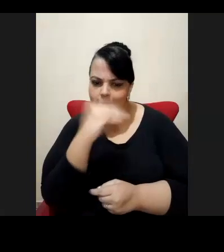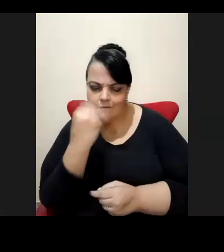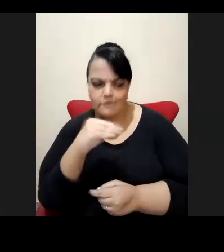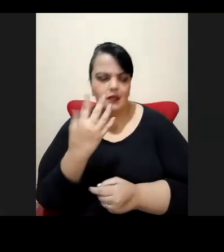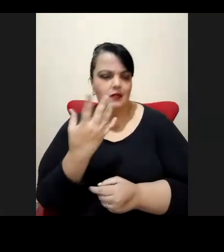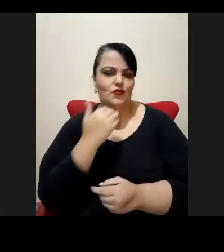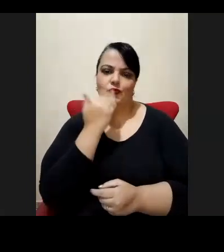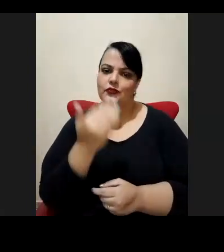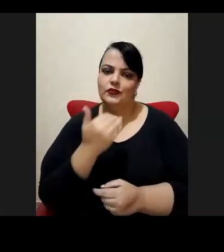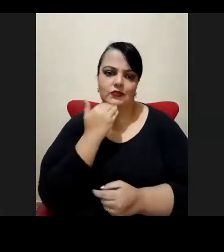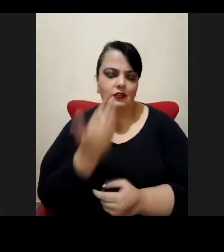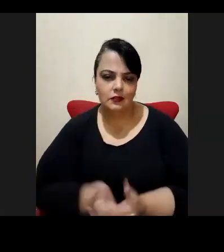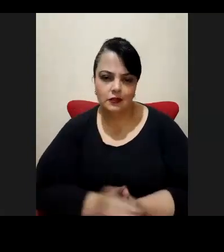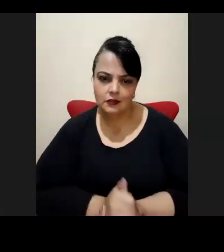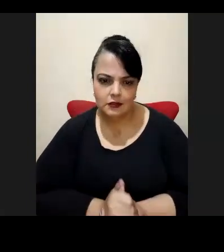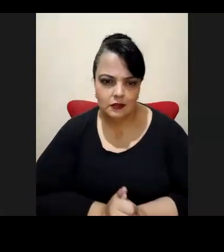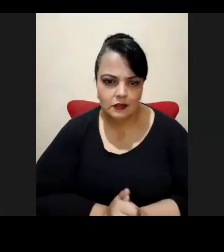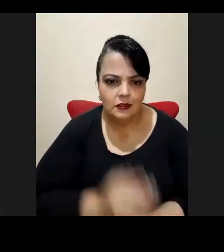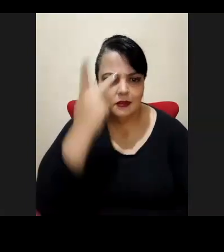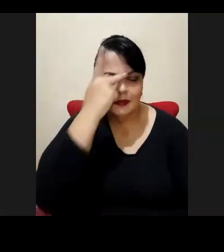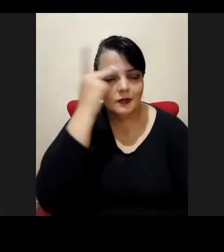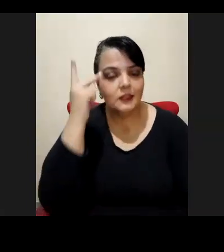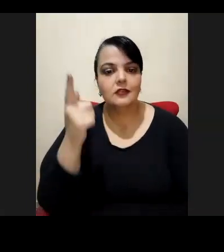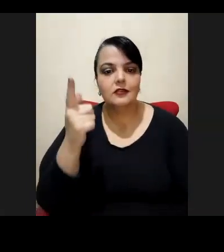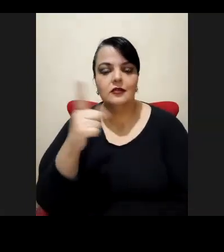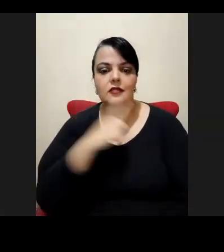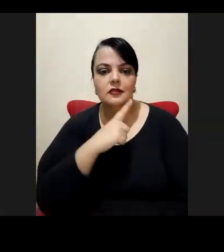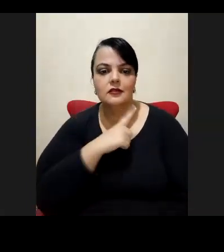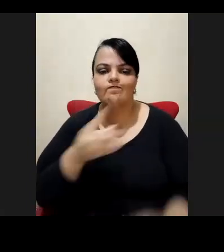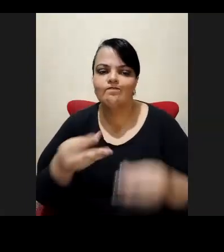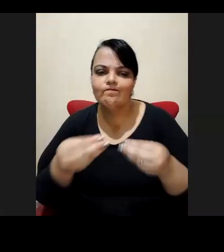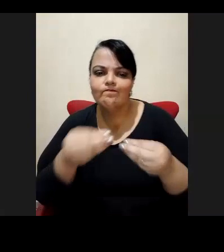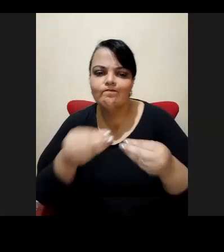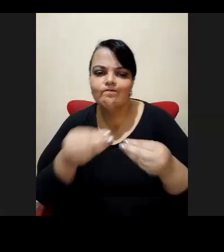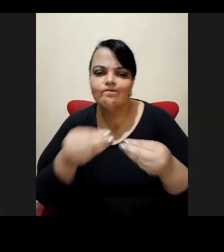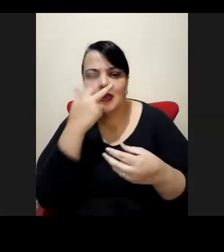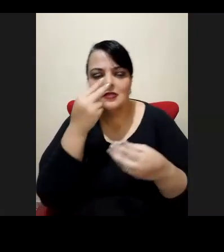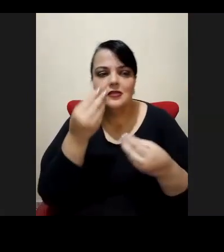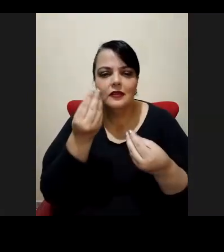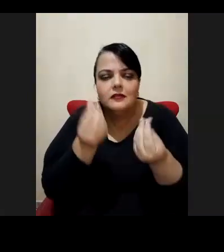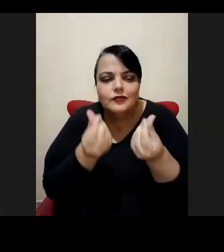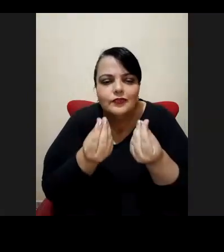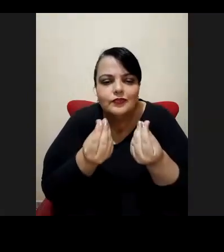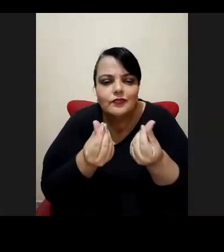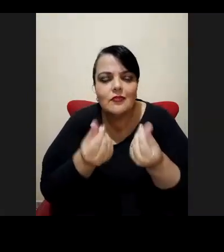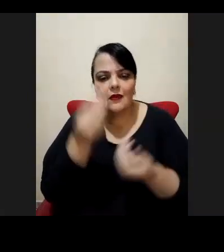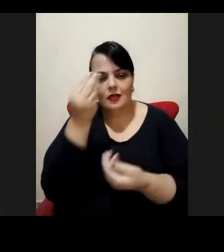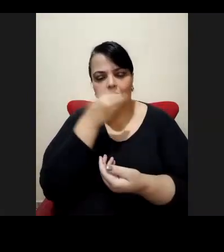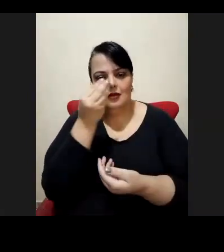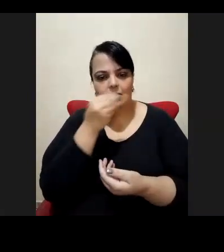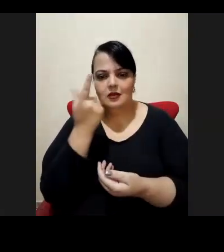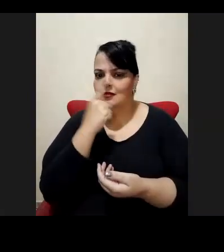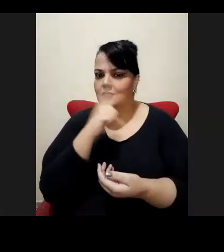e esse sujeito eventualmente frágil não conseguirá lidar com isso, e o